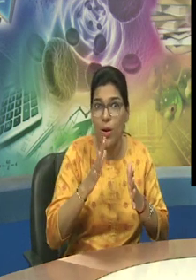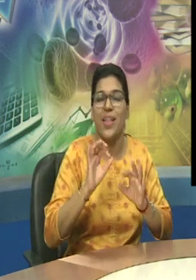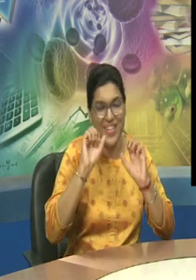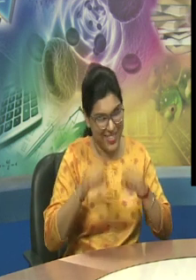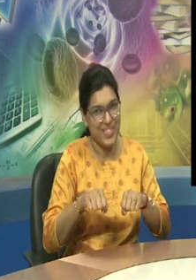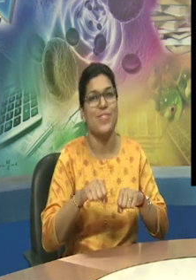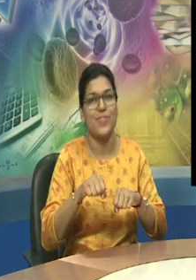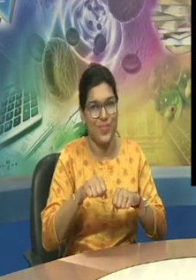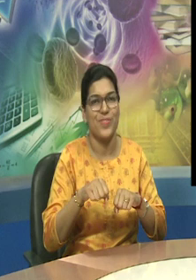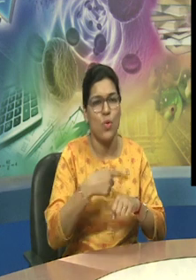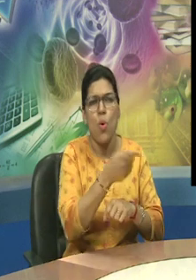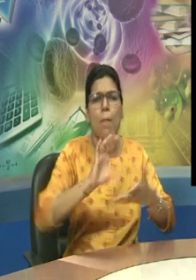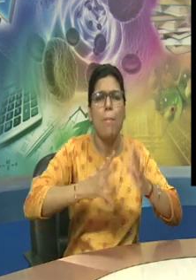दर्शन होते हैं।